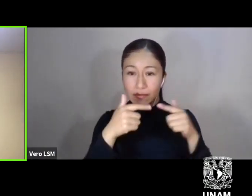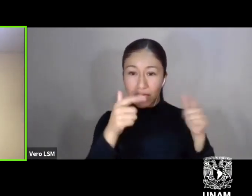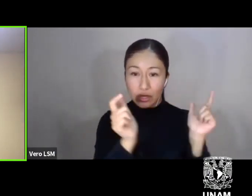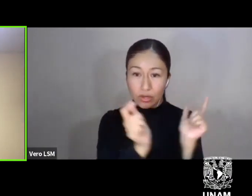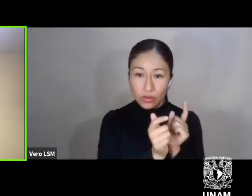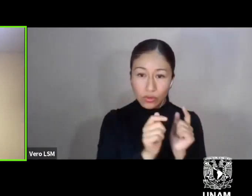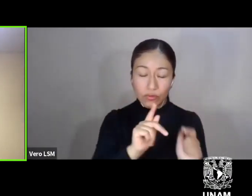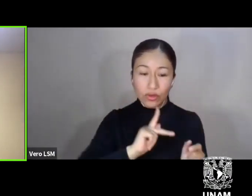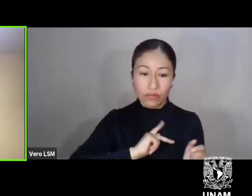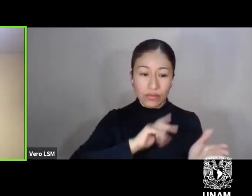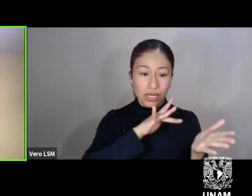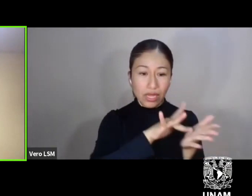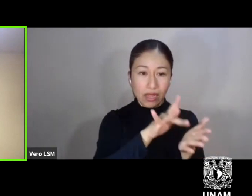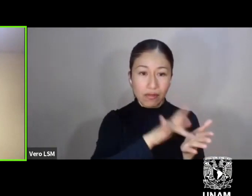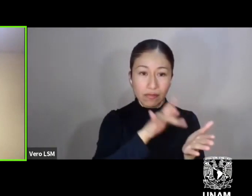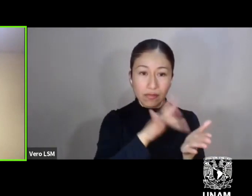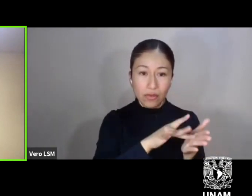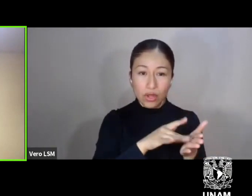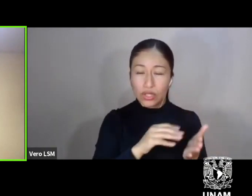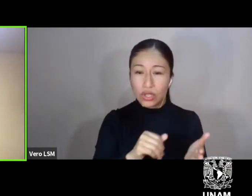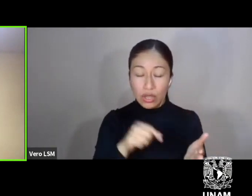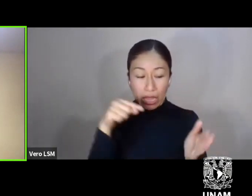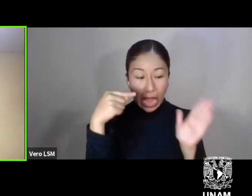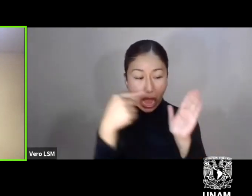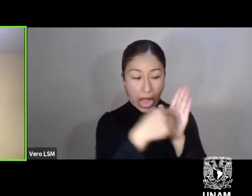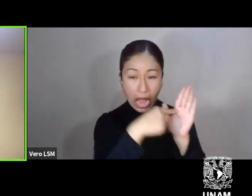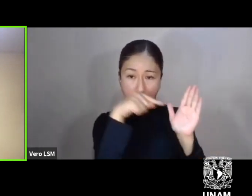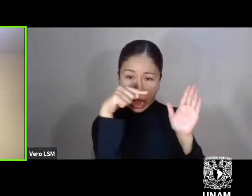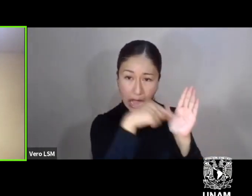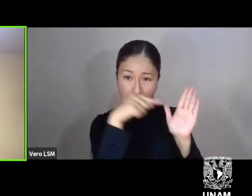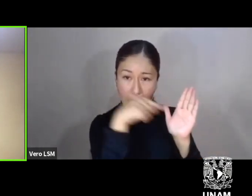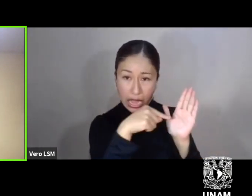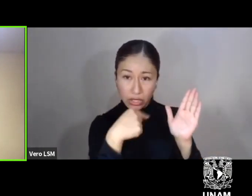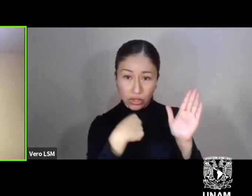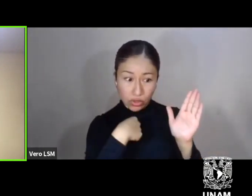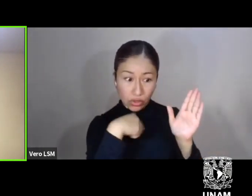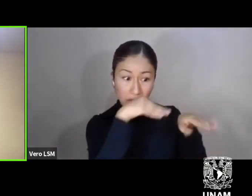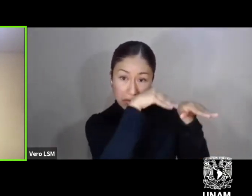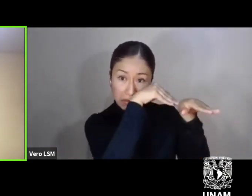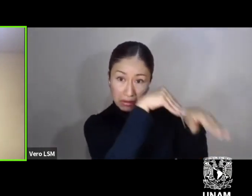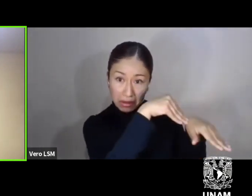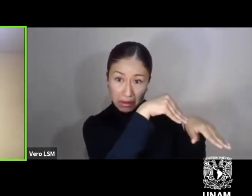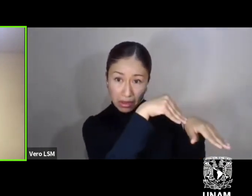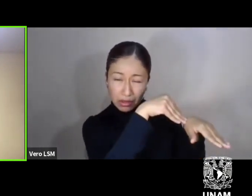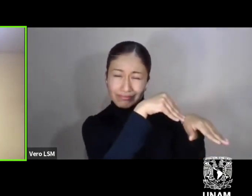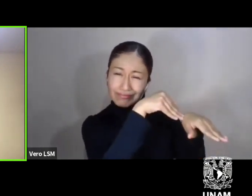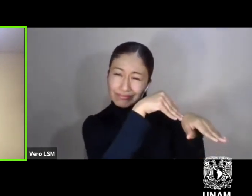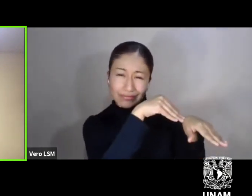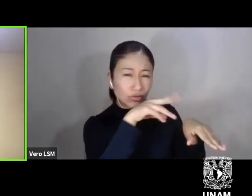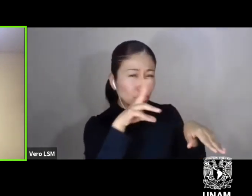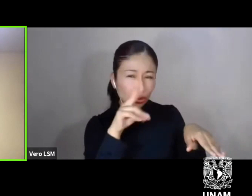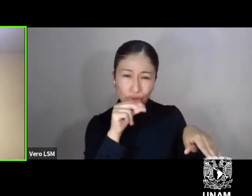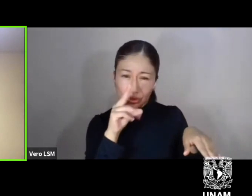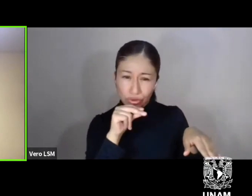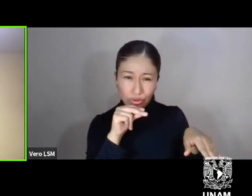humanos, no la hago desde la convención. Mi agencia es a través de lo que se leyó